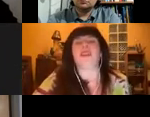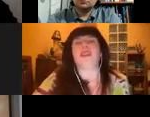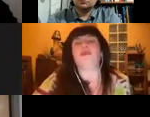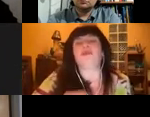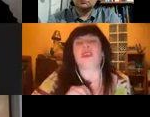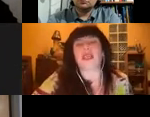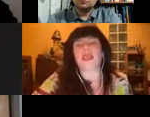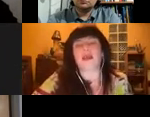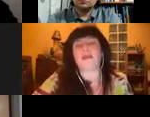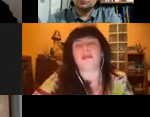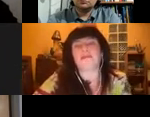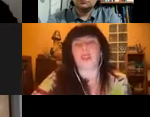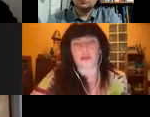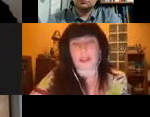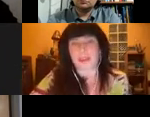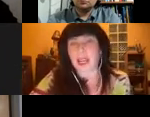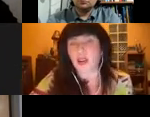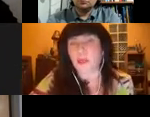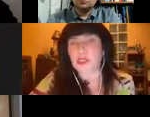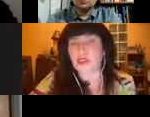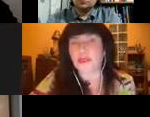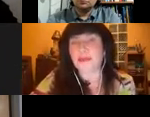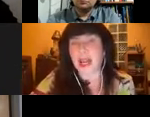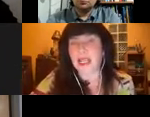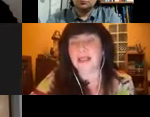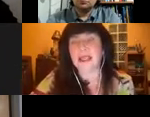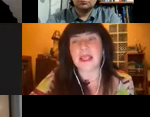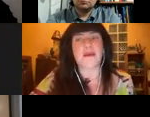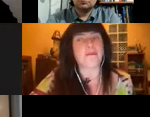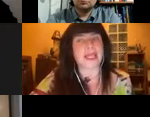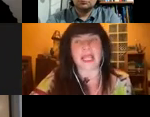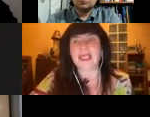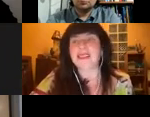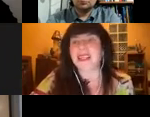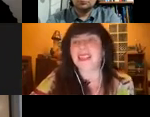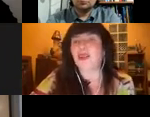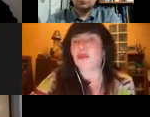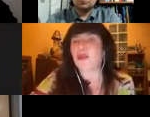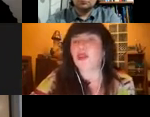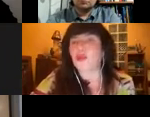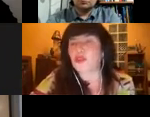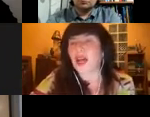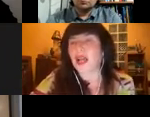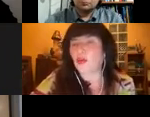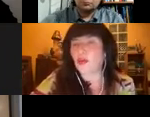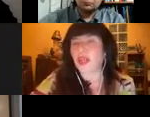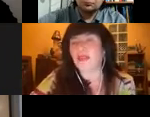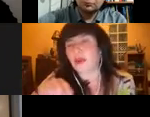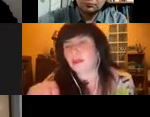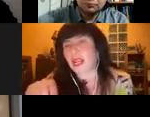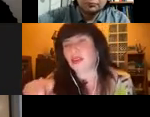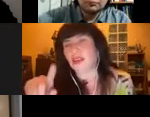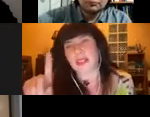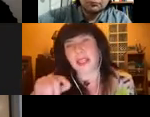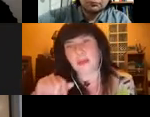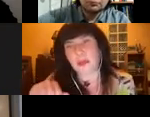luego tenemos los verbales, los procesos verbales, bastante cerca del cuerpo, incluso alguno que vamos a